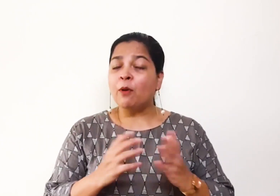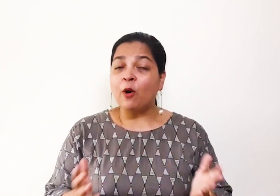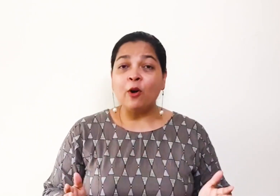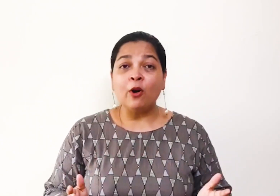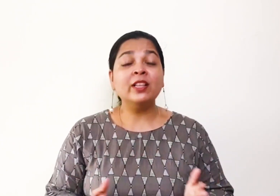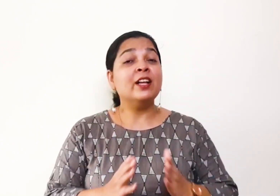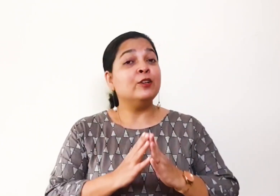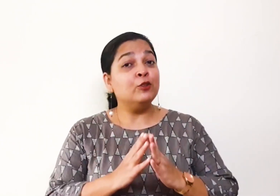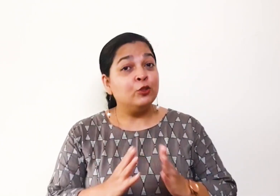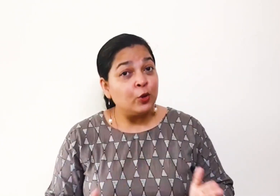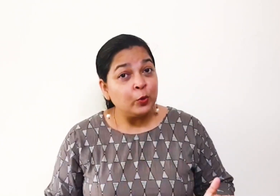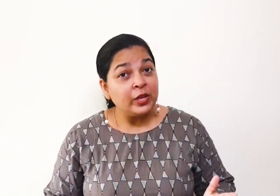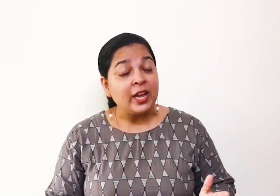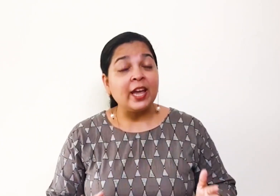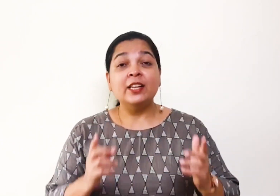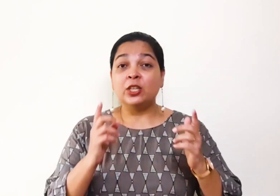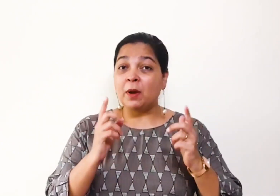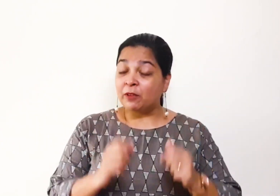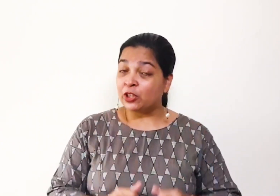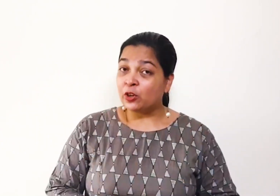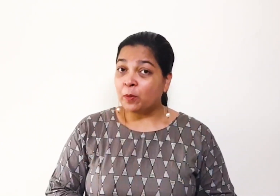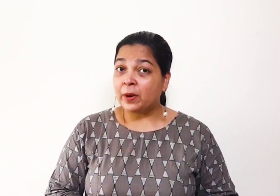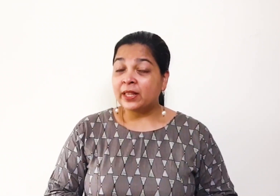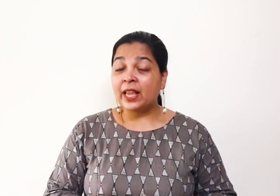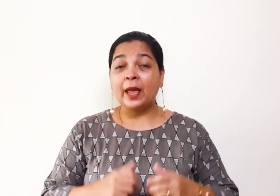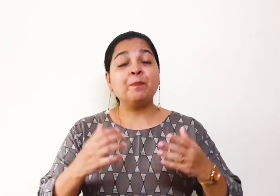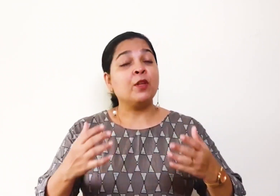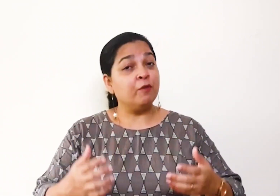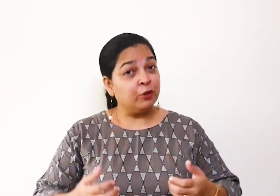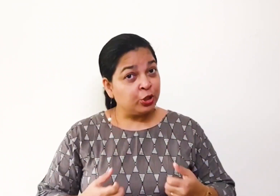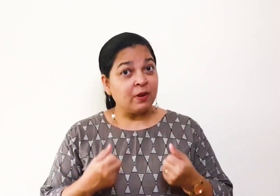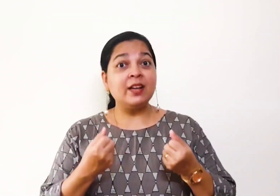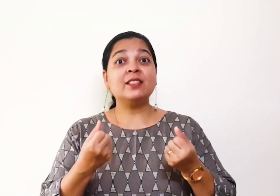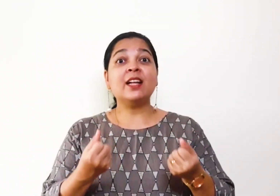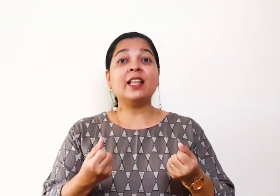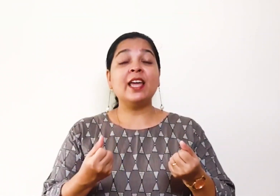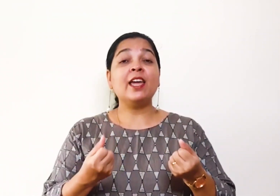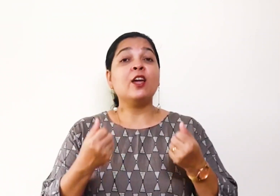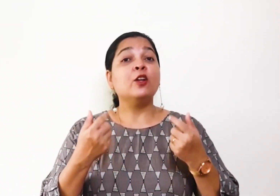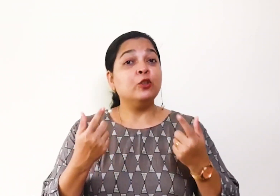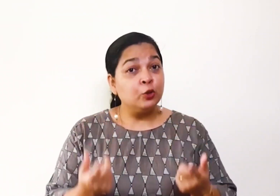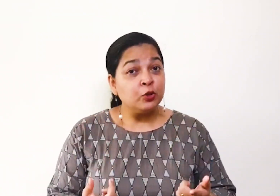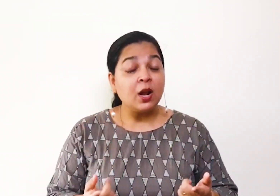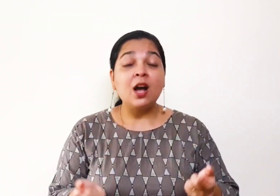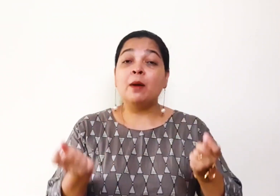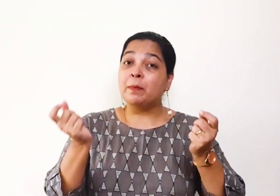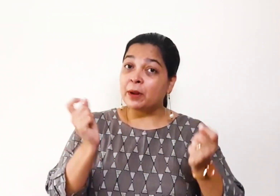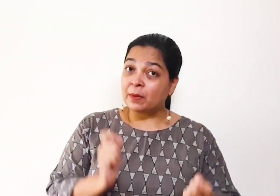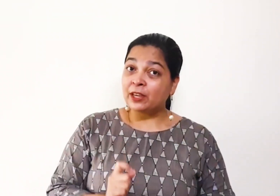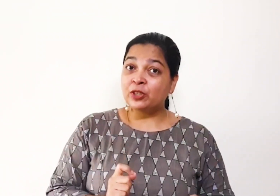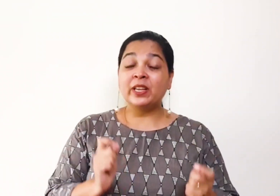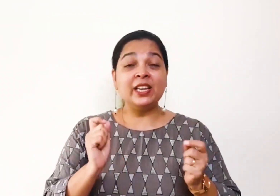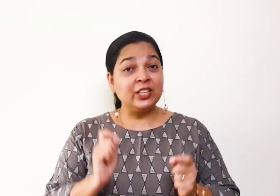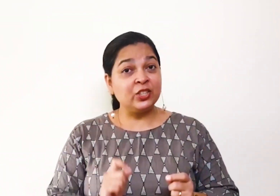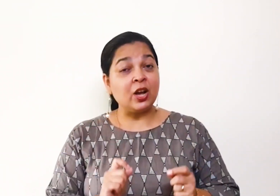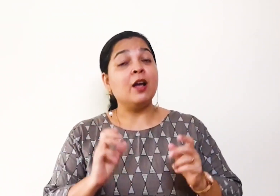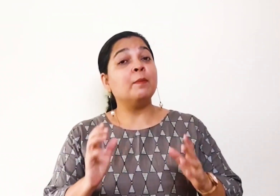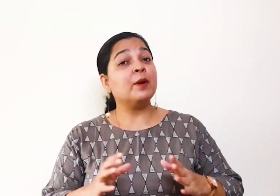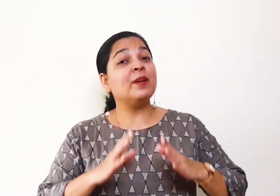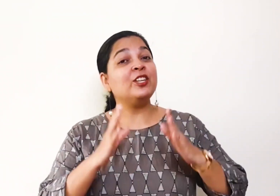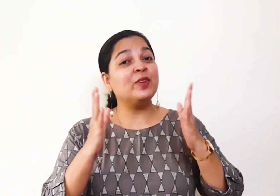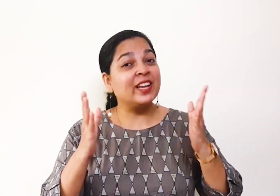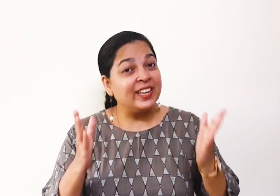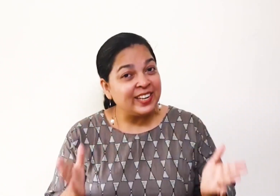अति आवश्यक अटे आपण जदि वाक्य पढ़ुछंति विश्वास आसुछि द्वितीयतः परमेश्वरंक